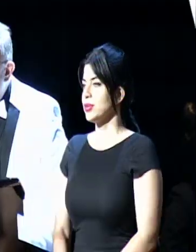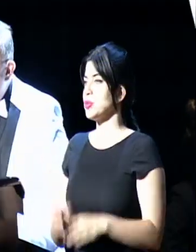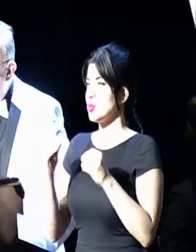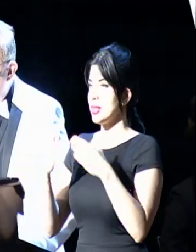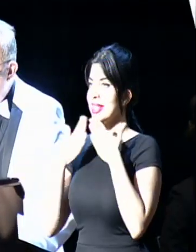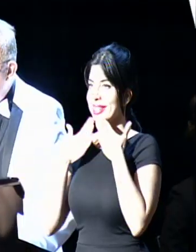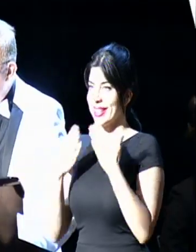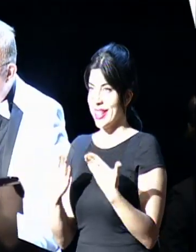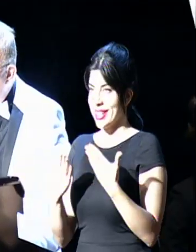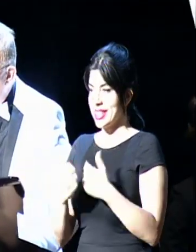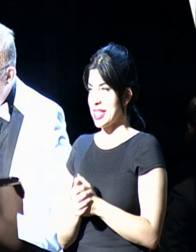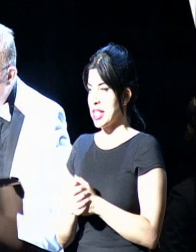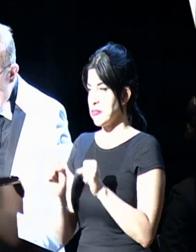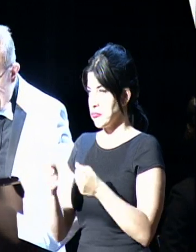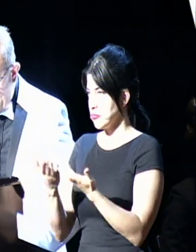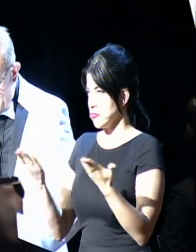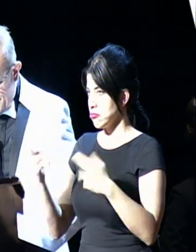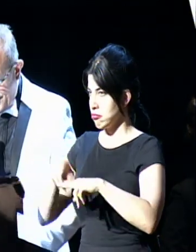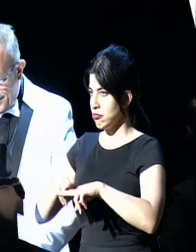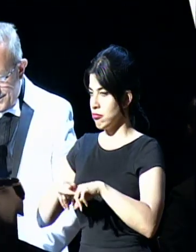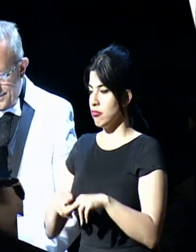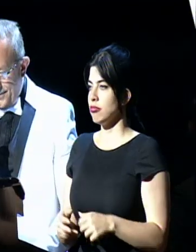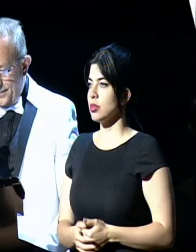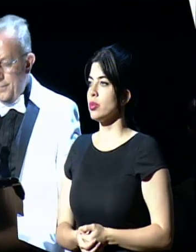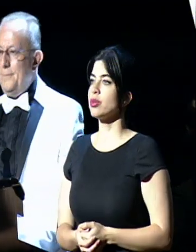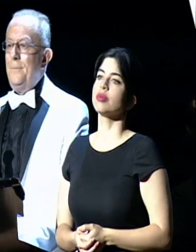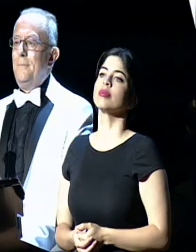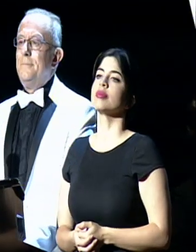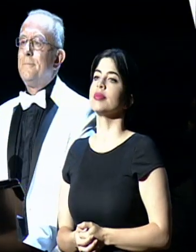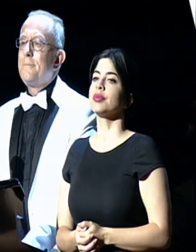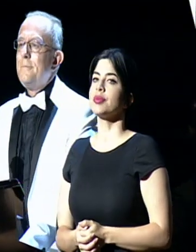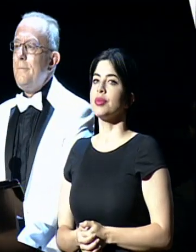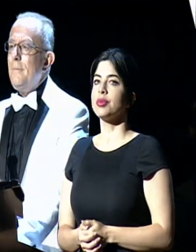Muchas gracias. Pueden ustedes tomar asiento.